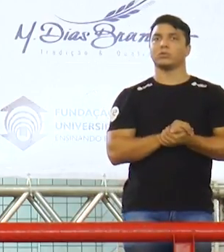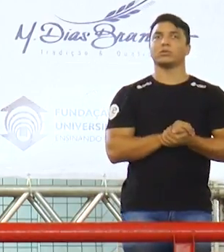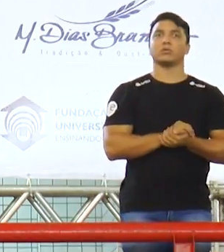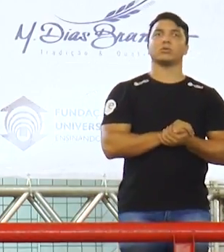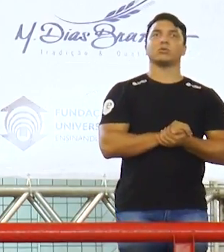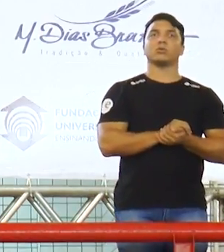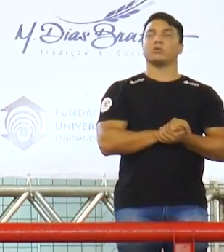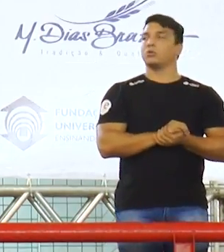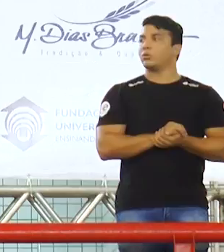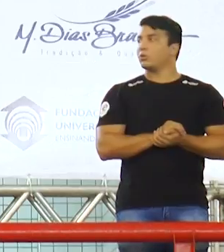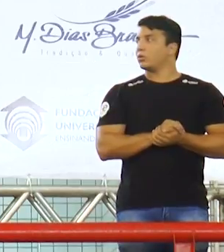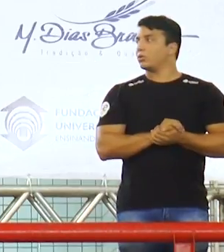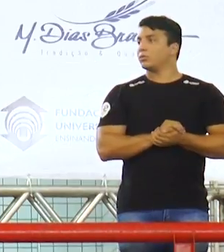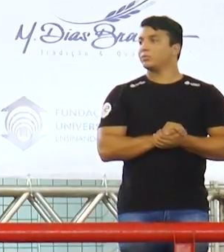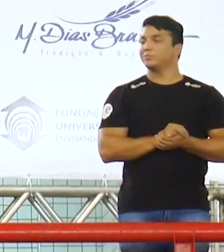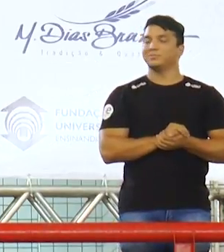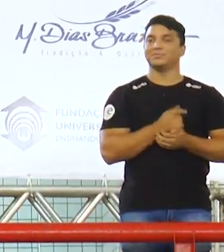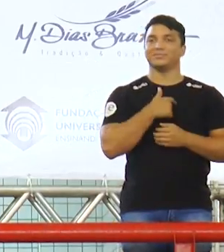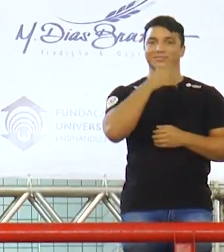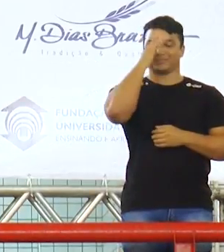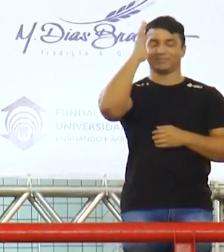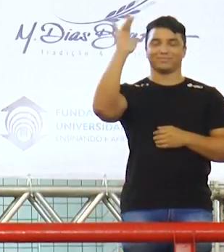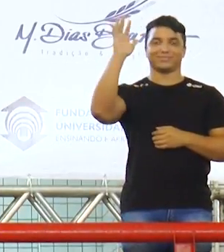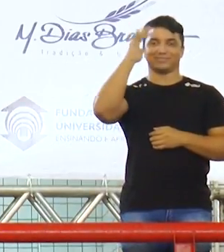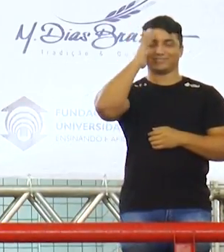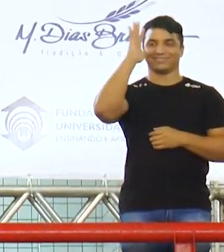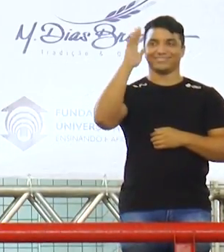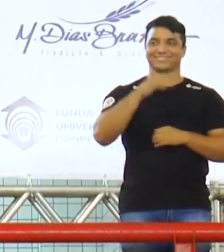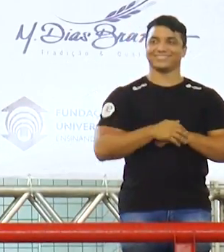cartaz. É mentira, olha para cá.